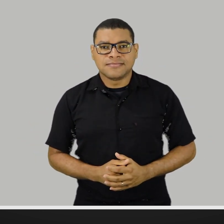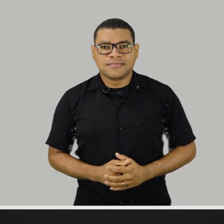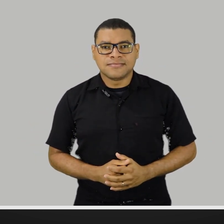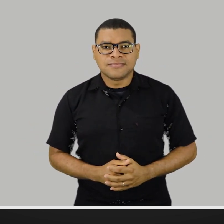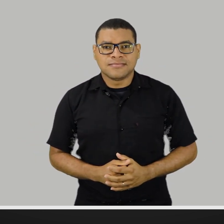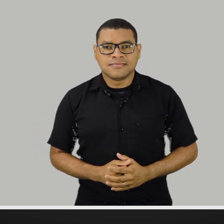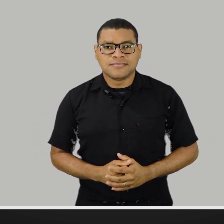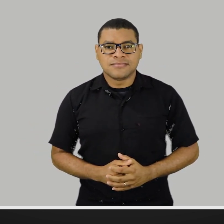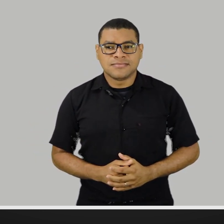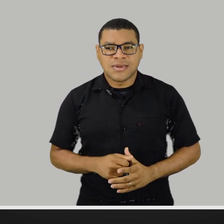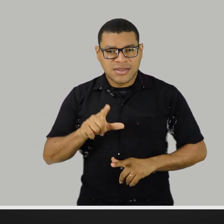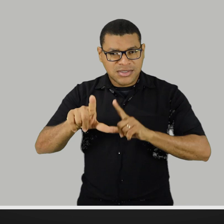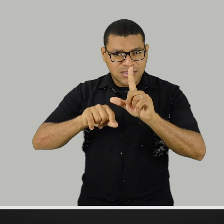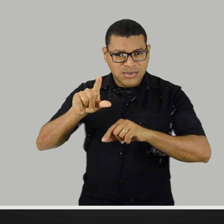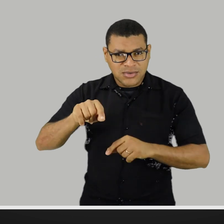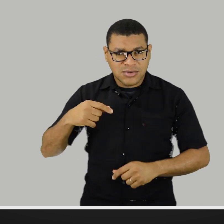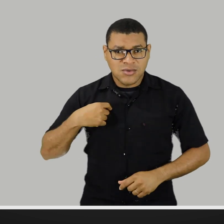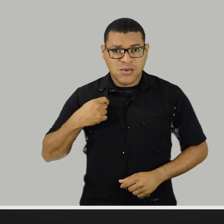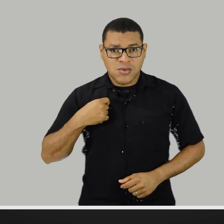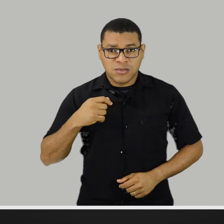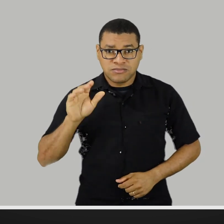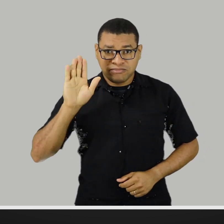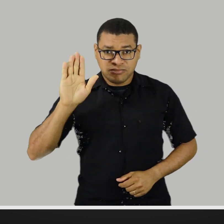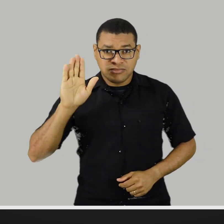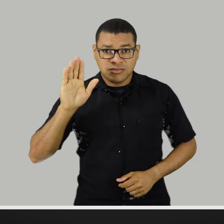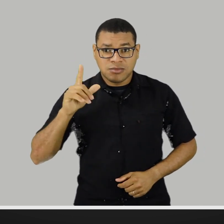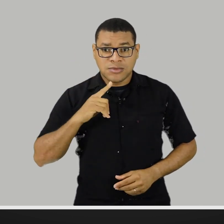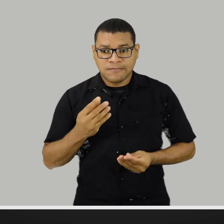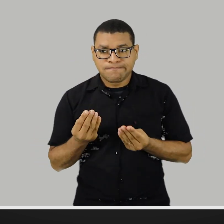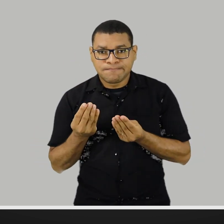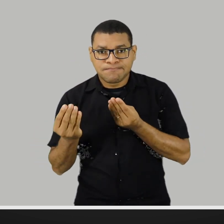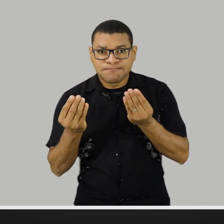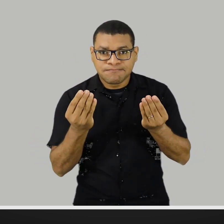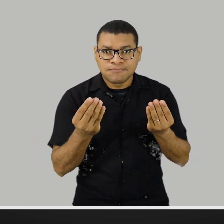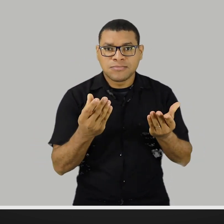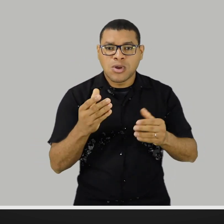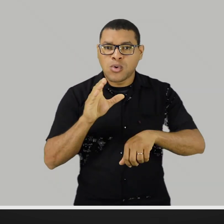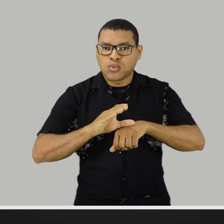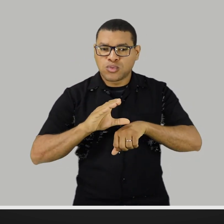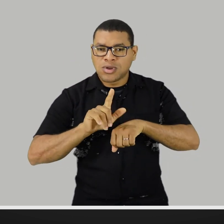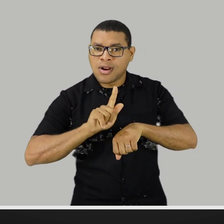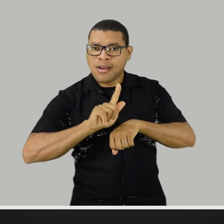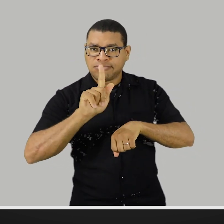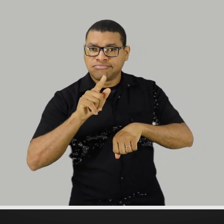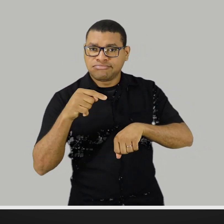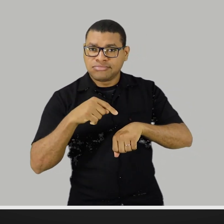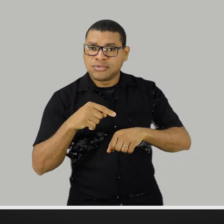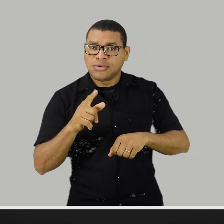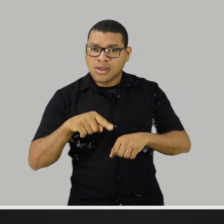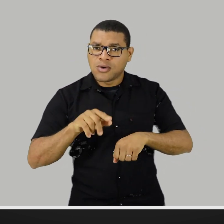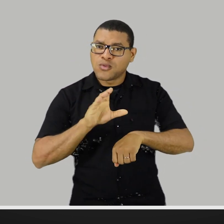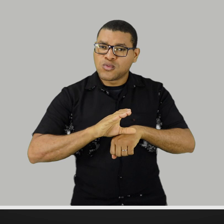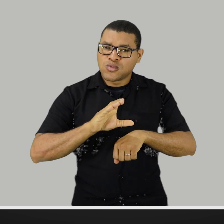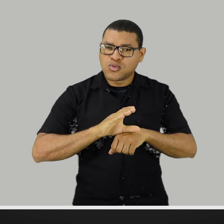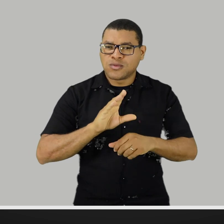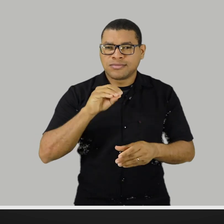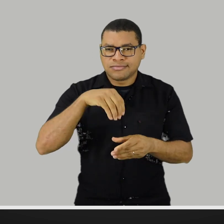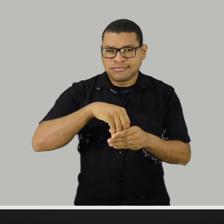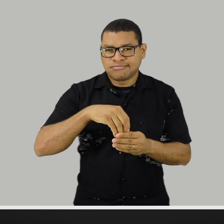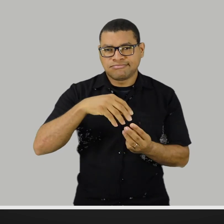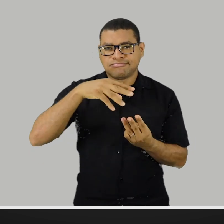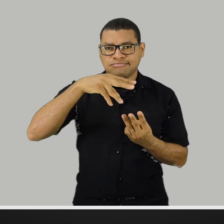um e a seleção dos candidatos às vagas distribuídas em cursos de graduação da Universidade